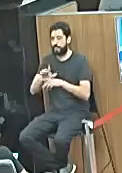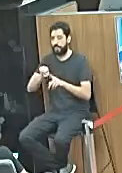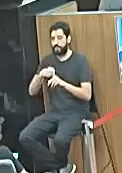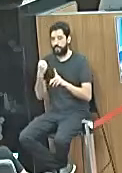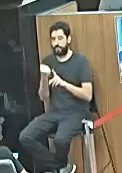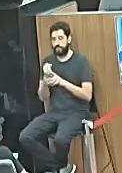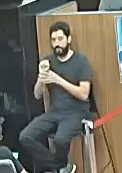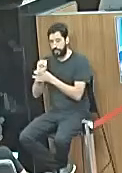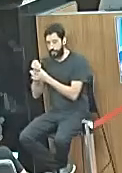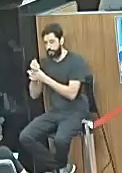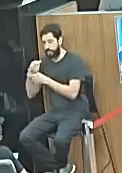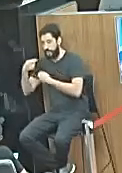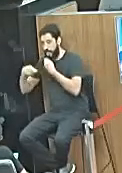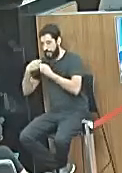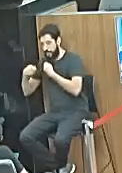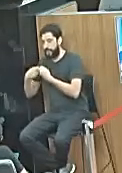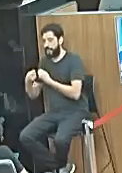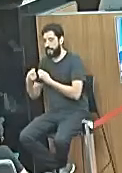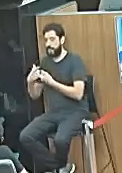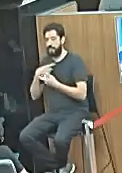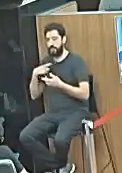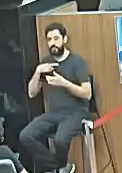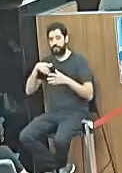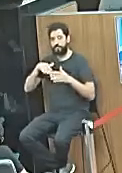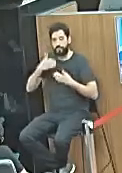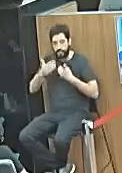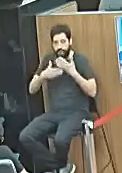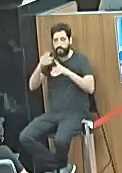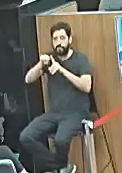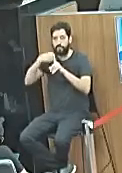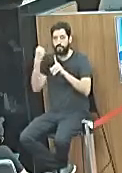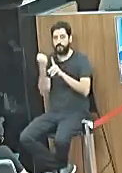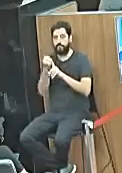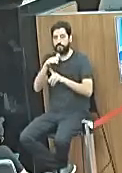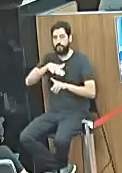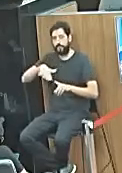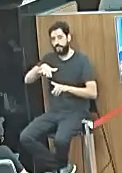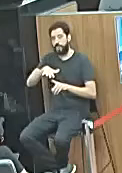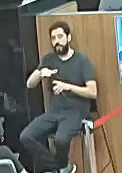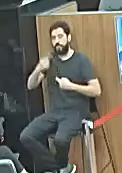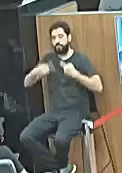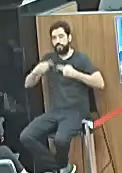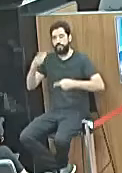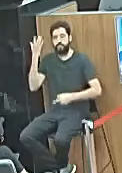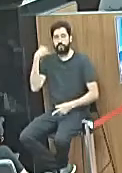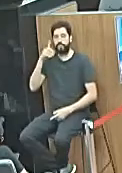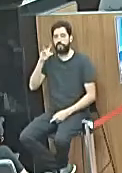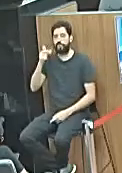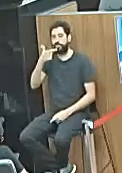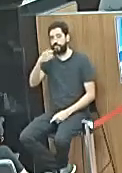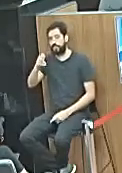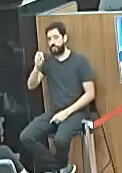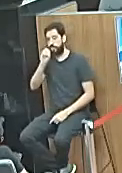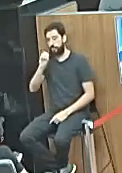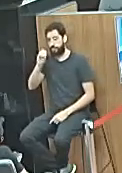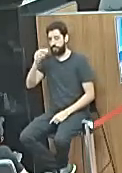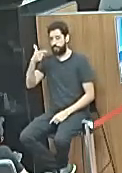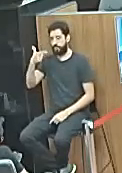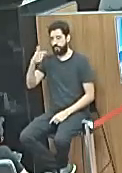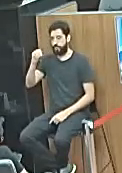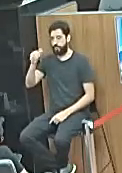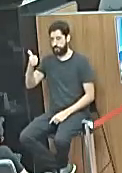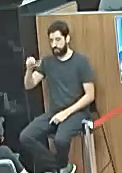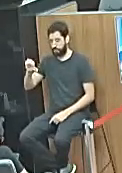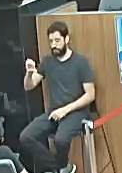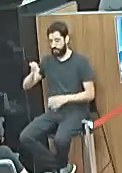alimentar da área temática desenvolvimento social foi debatido no dia 25 de outubro de 2019 o